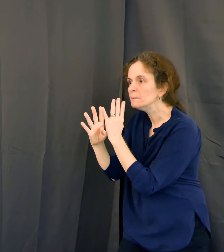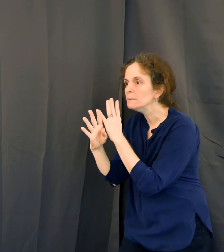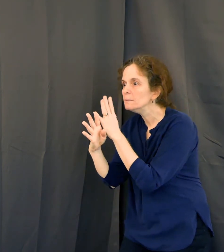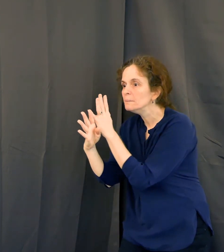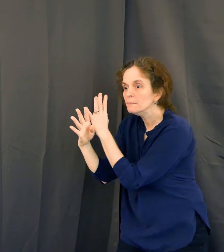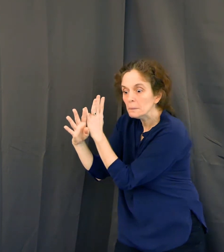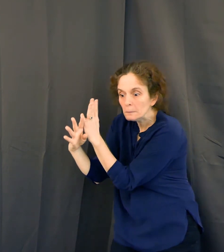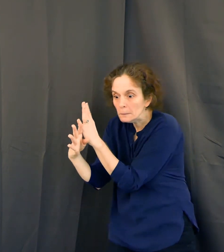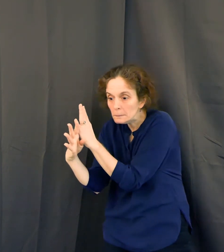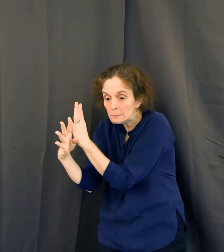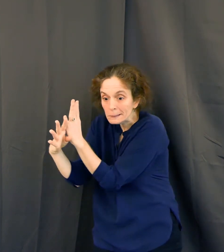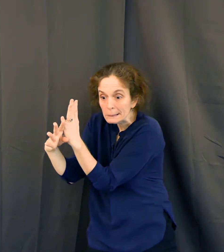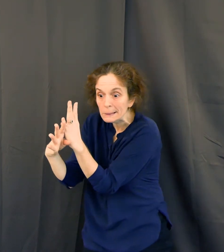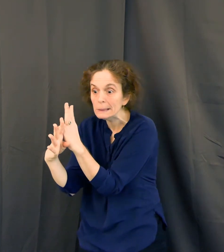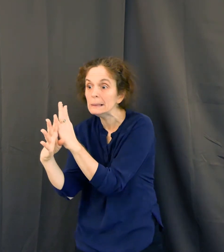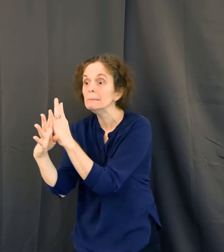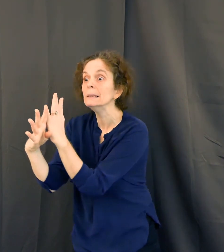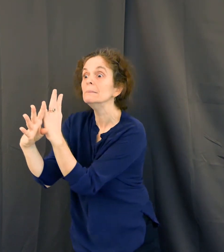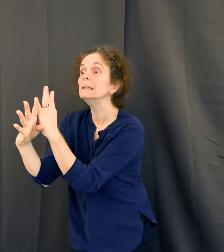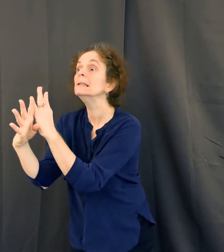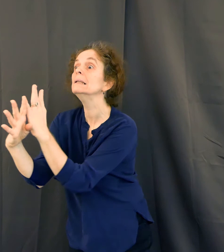de bruit, toute la famille